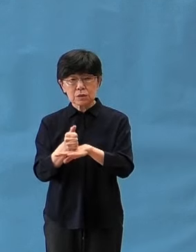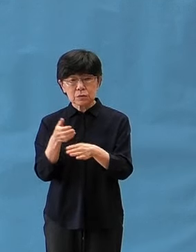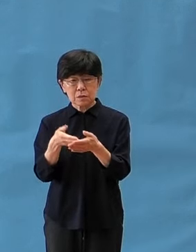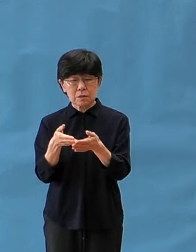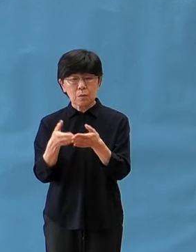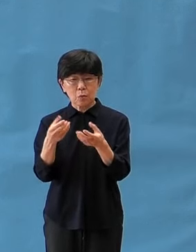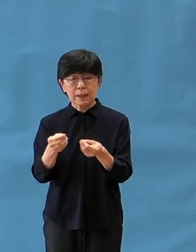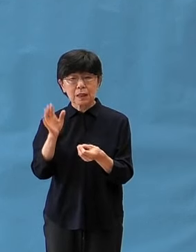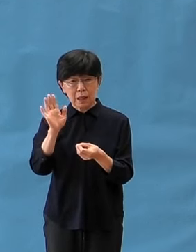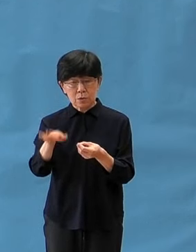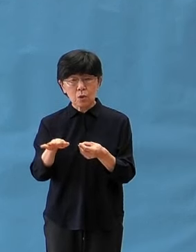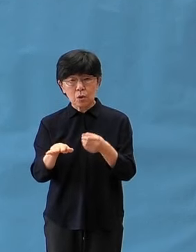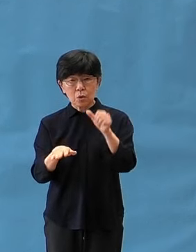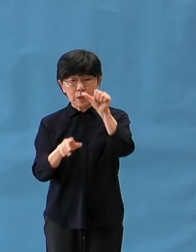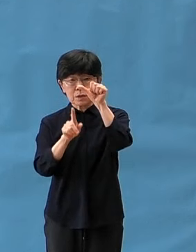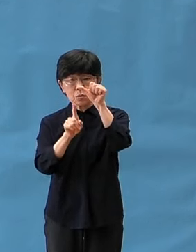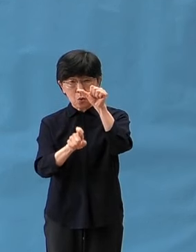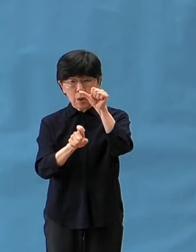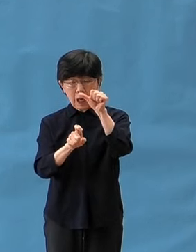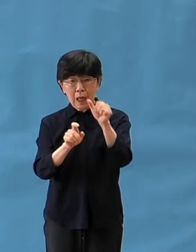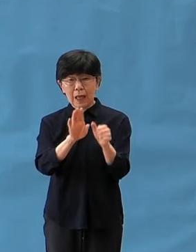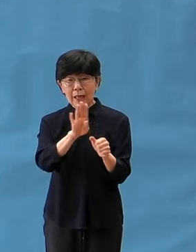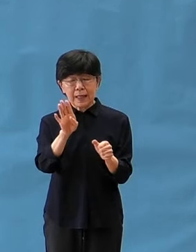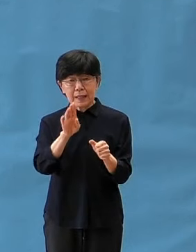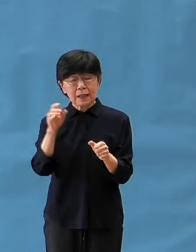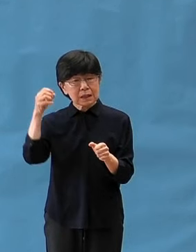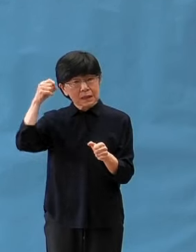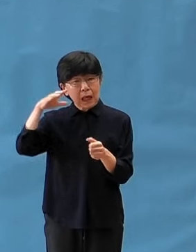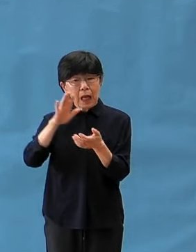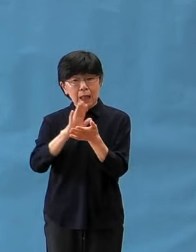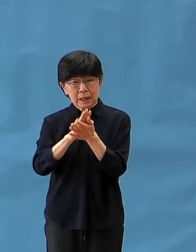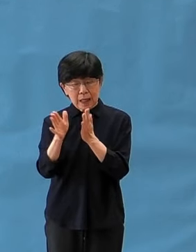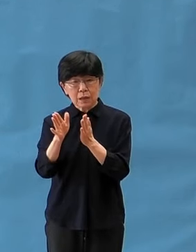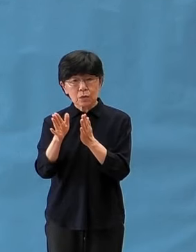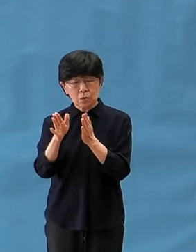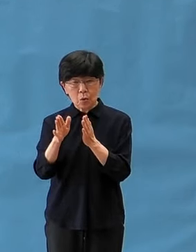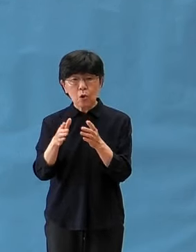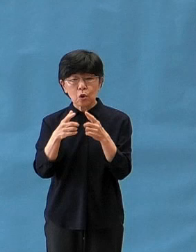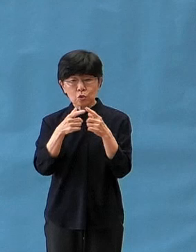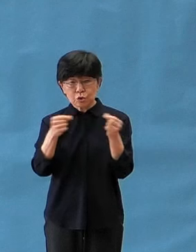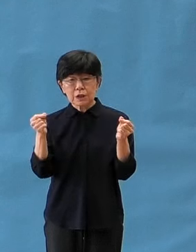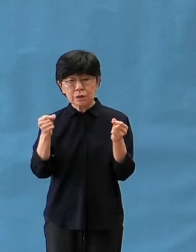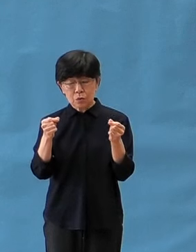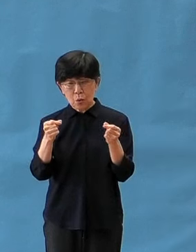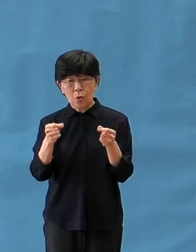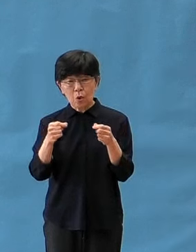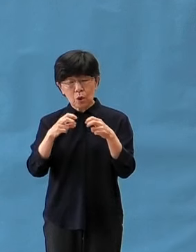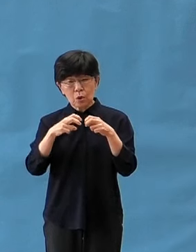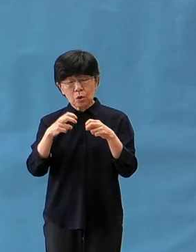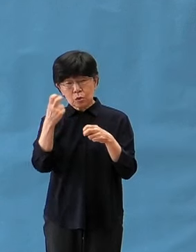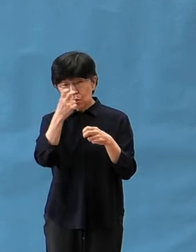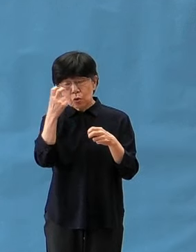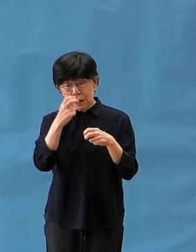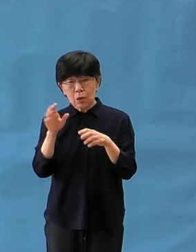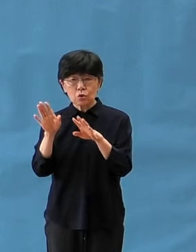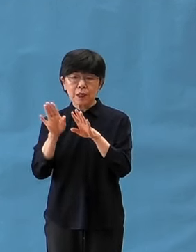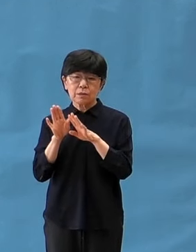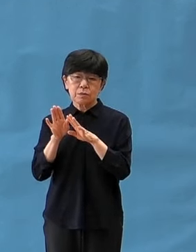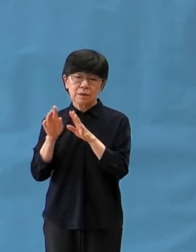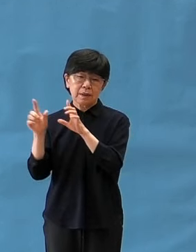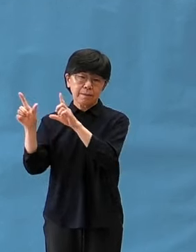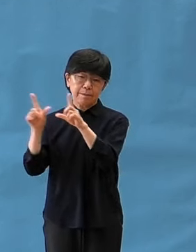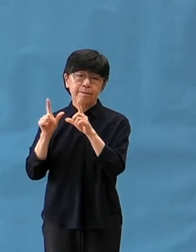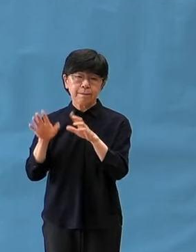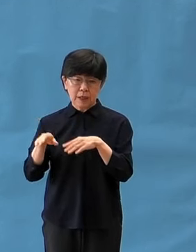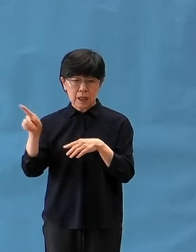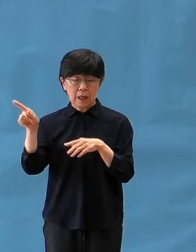佐賀県の玄海町の町長が国の文献調査を受け入れるというのを表明をしたんですけれども、その決断の背景に